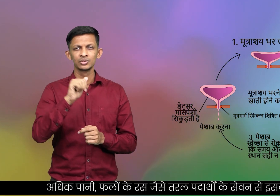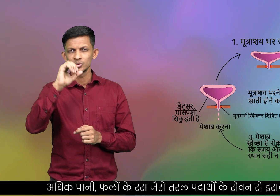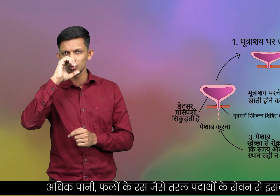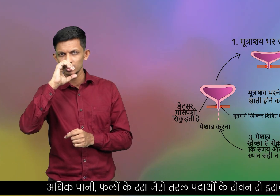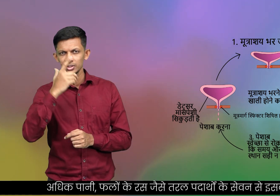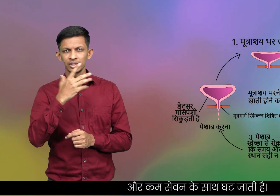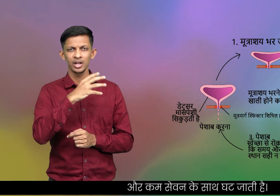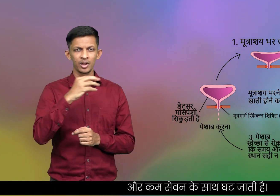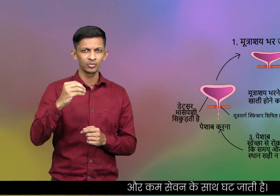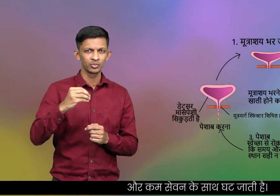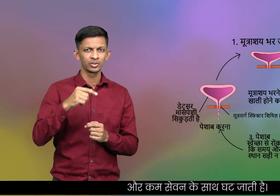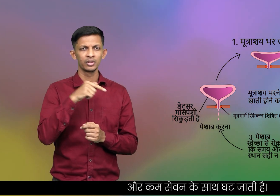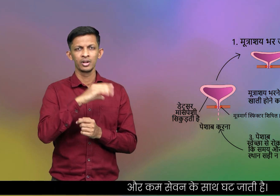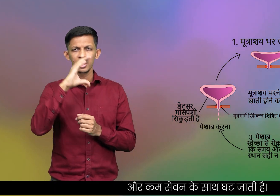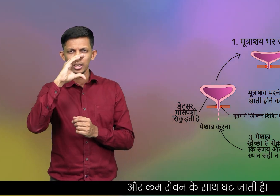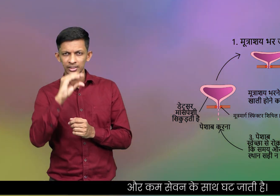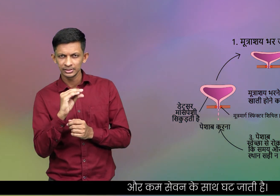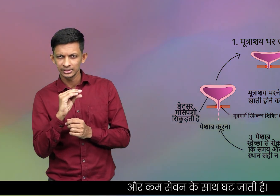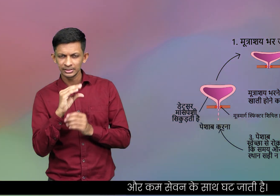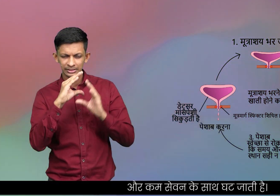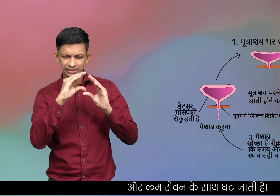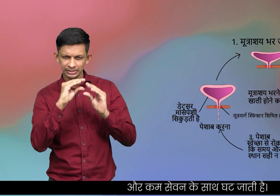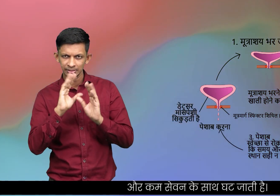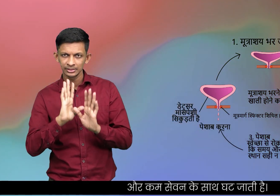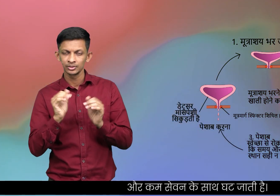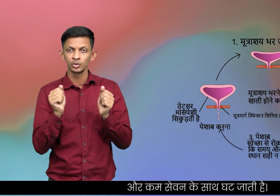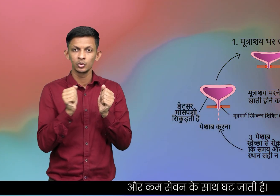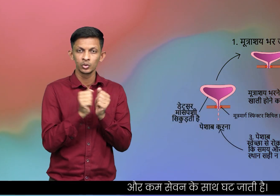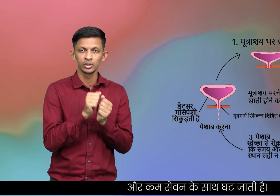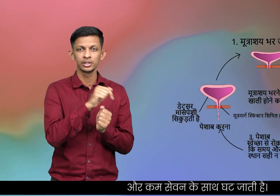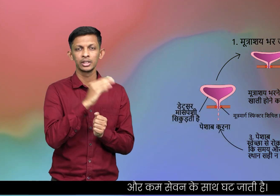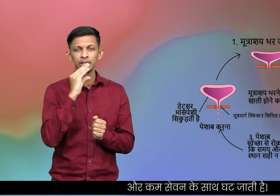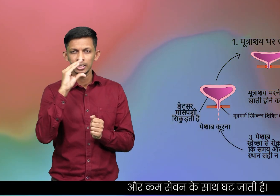बढ़ती है और कम सेवन के साथ घटती है।